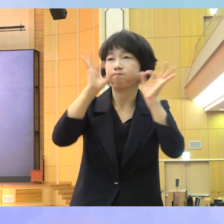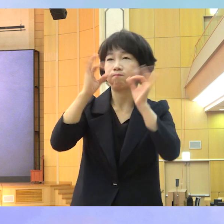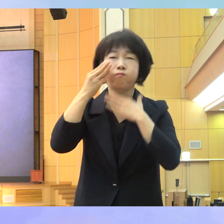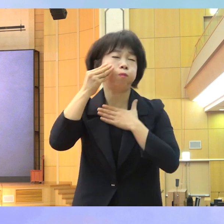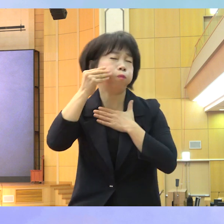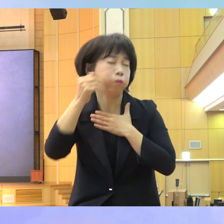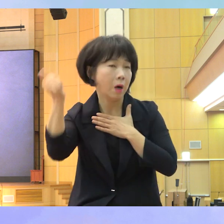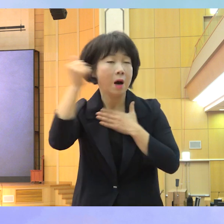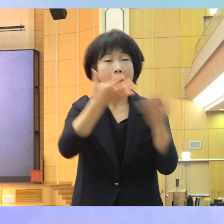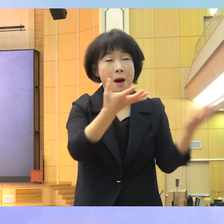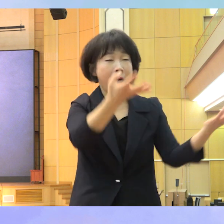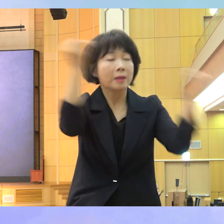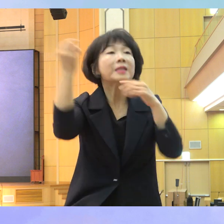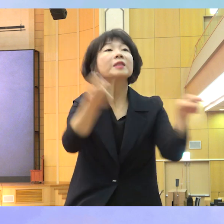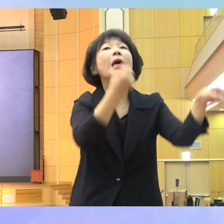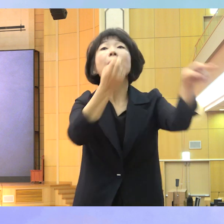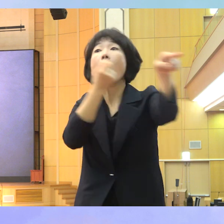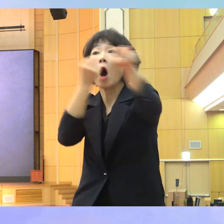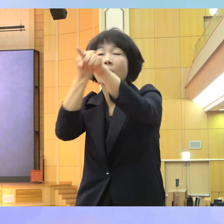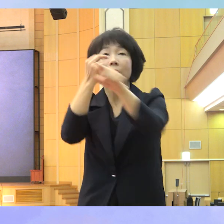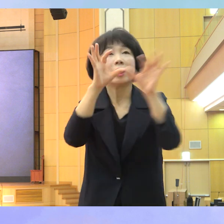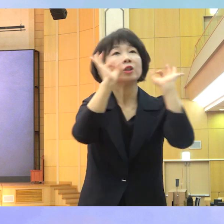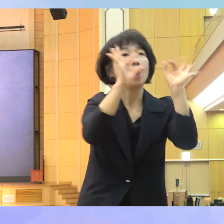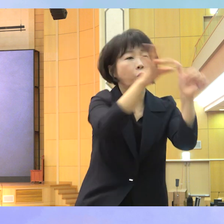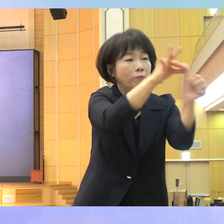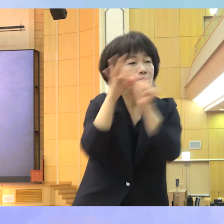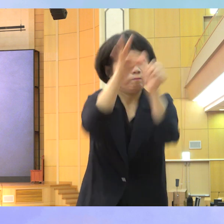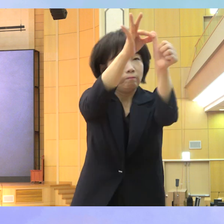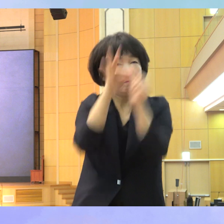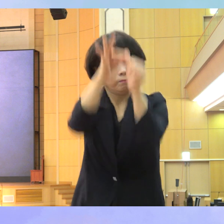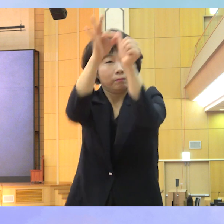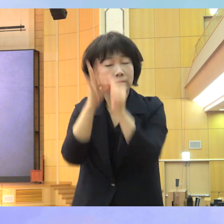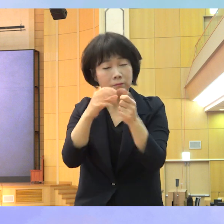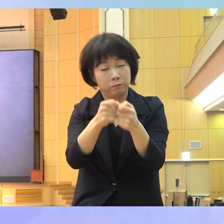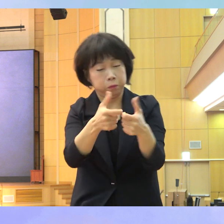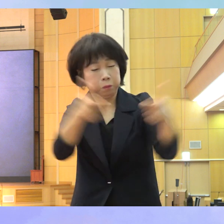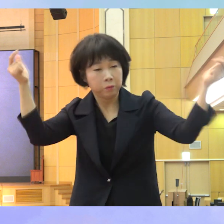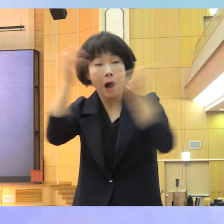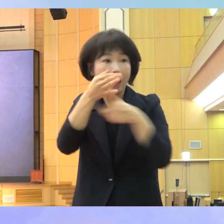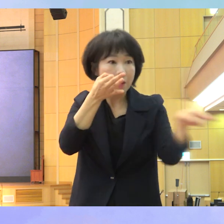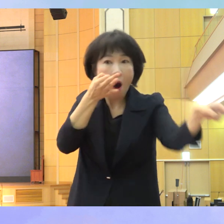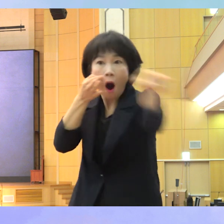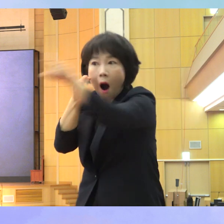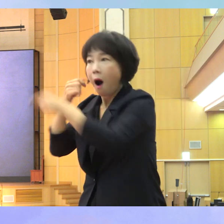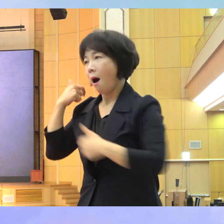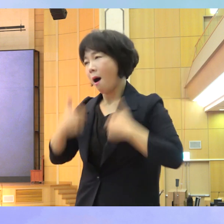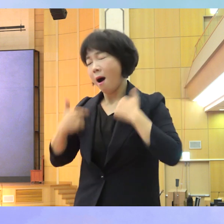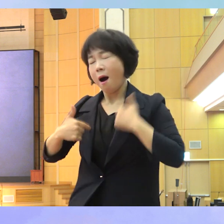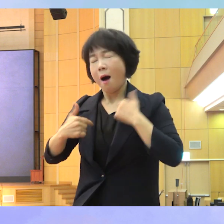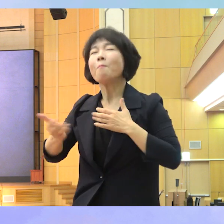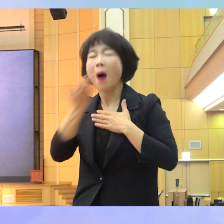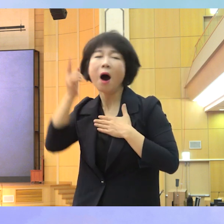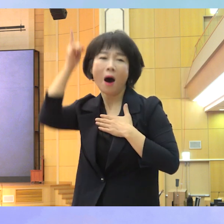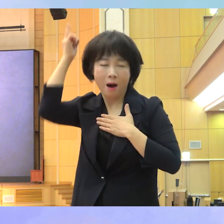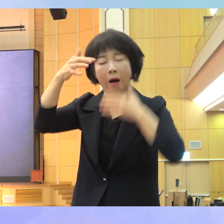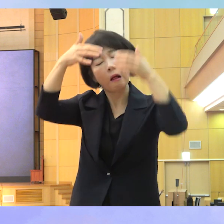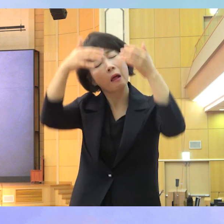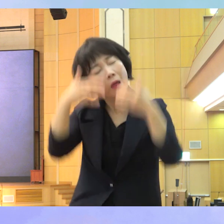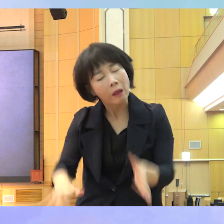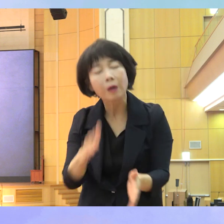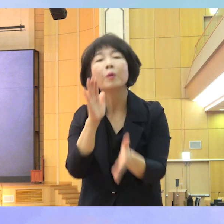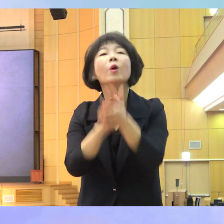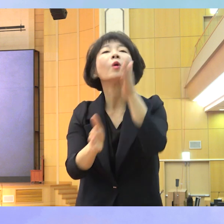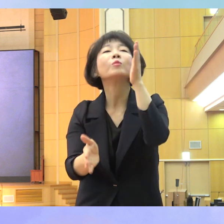때마다 많은 생명을 주께로 인도하여 주님 기뻐하는 장자교회로 연약함이